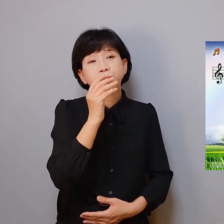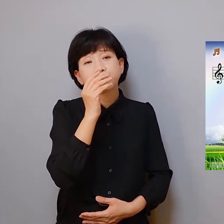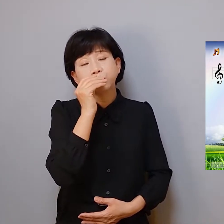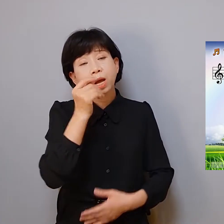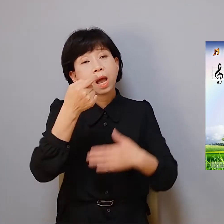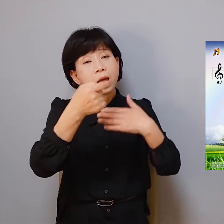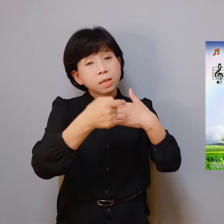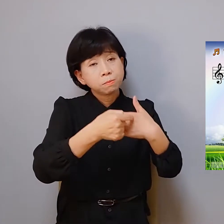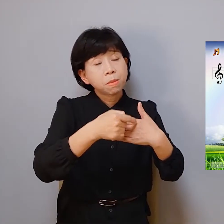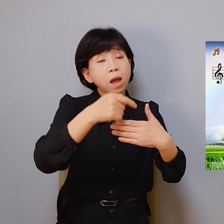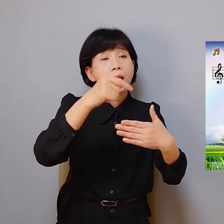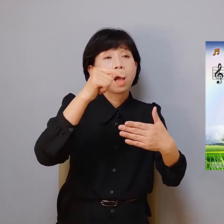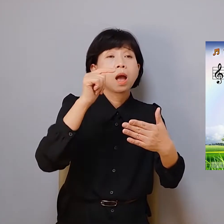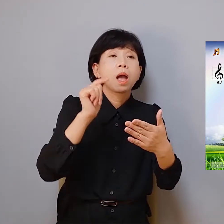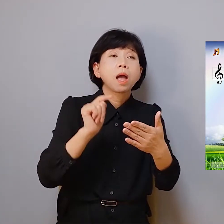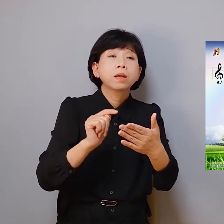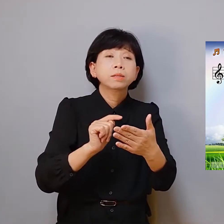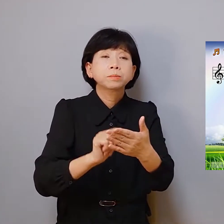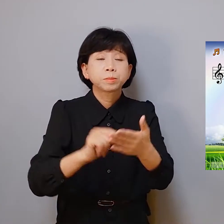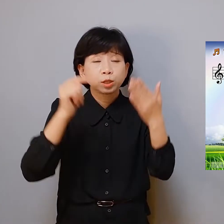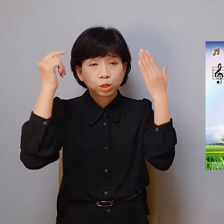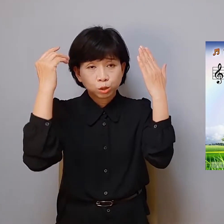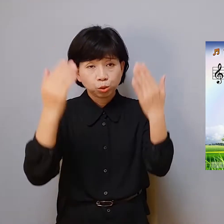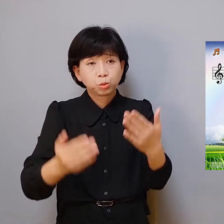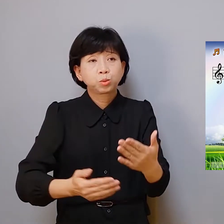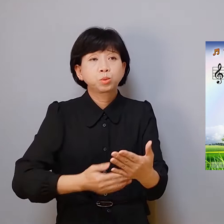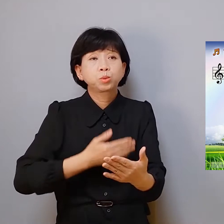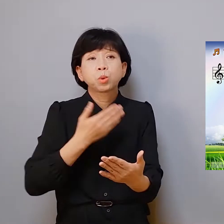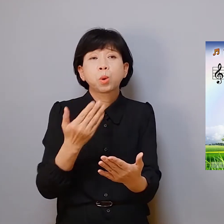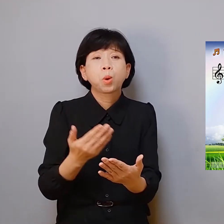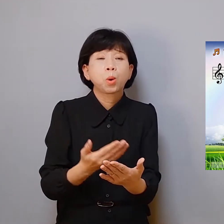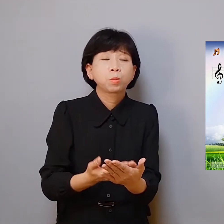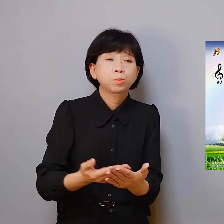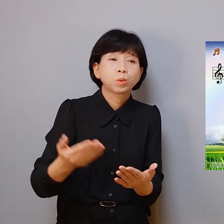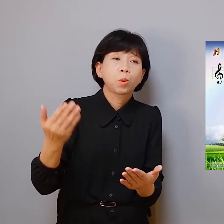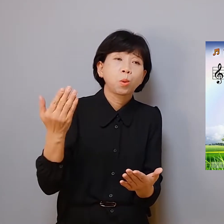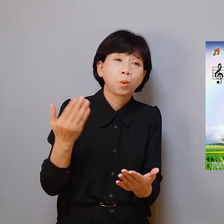내려주시고 거룩한 마음을